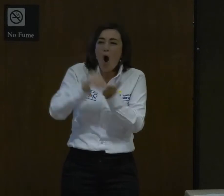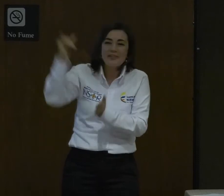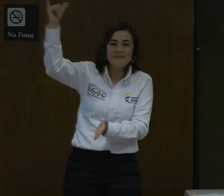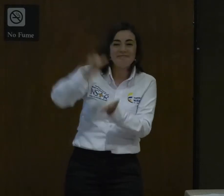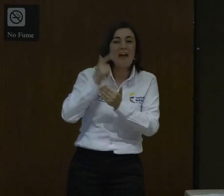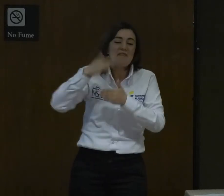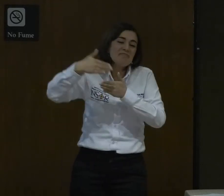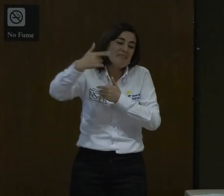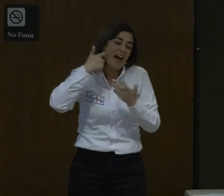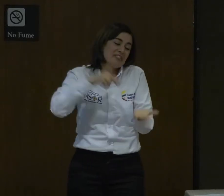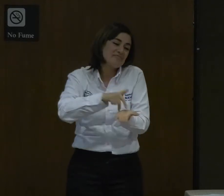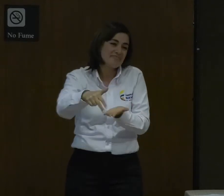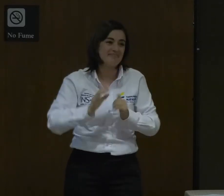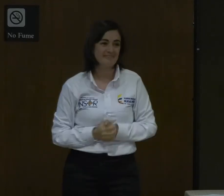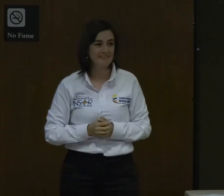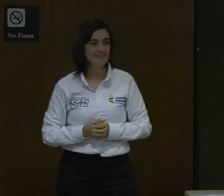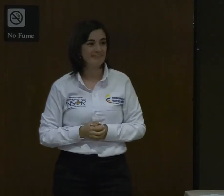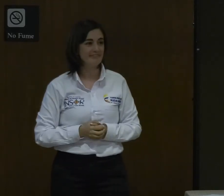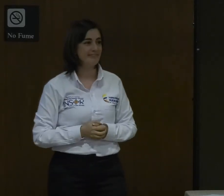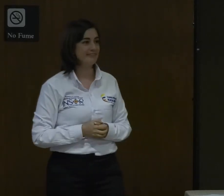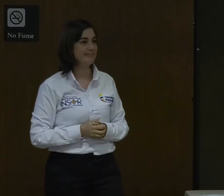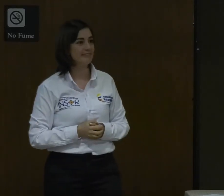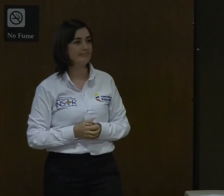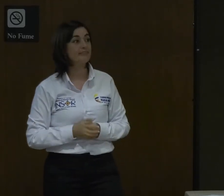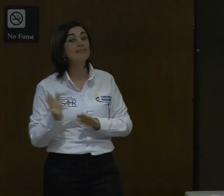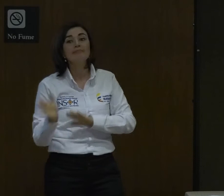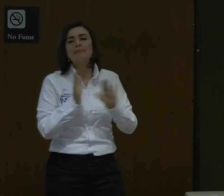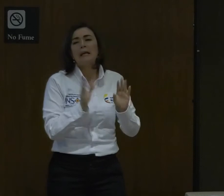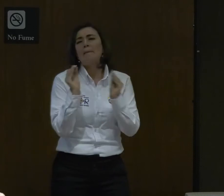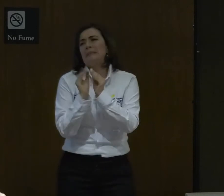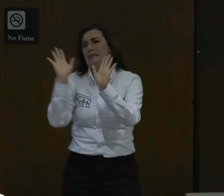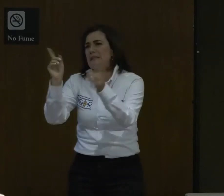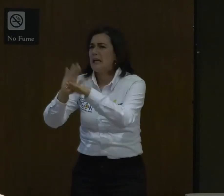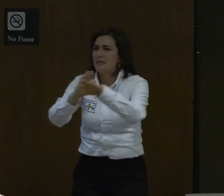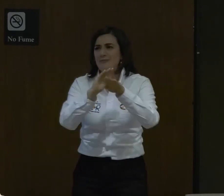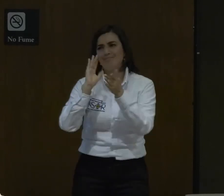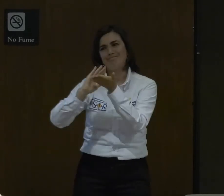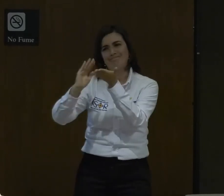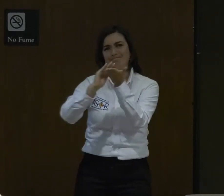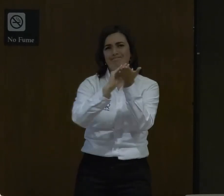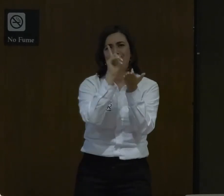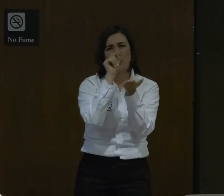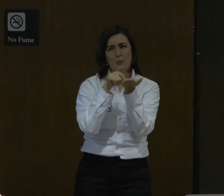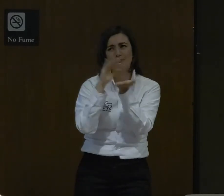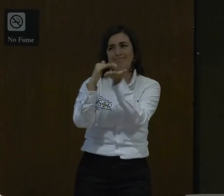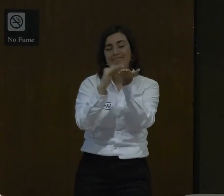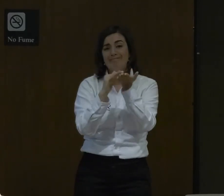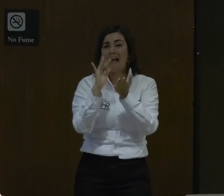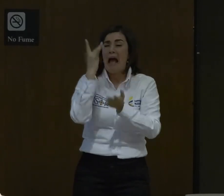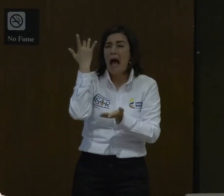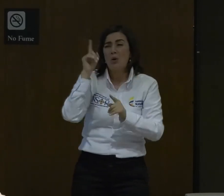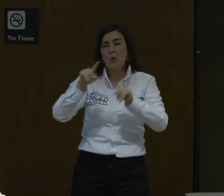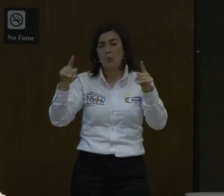ocasión de regresar. Bueno, también a modo de disculpa, siento si ha habido